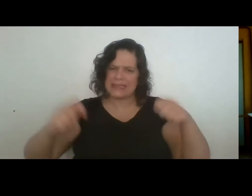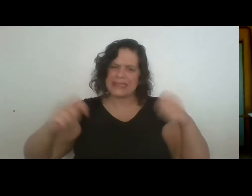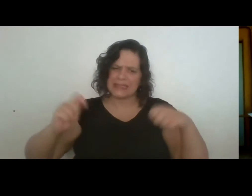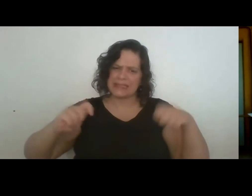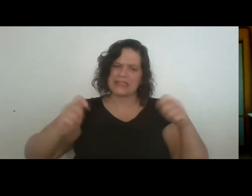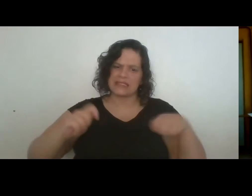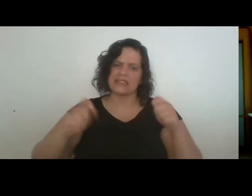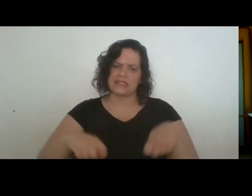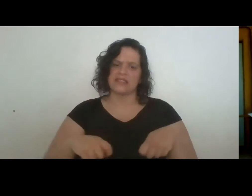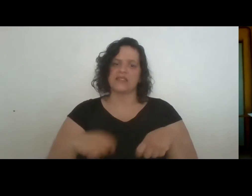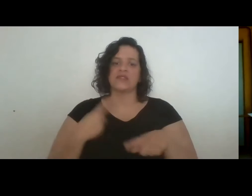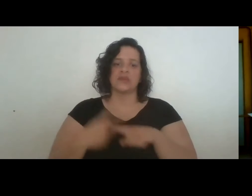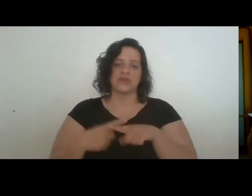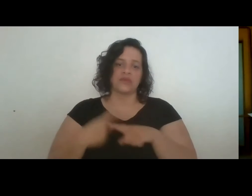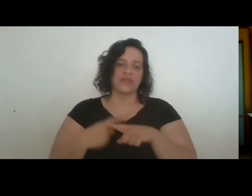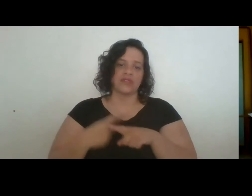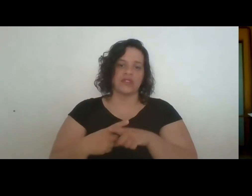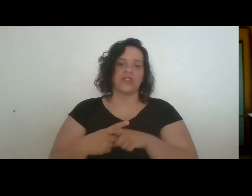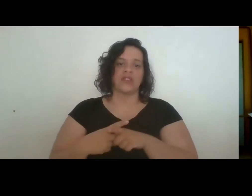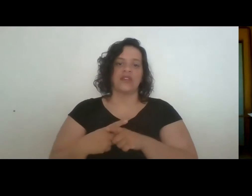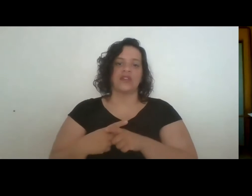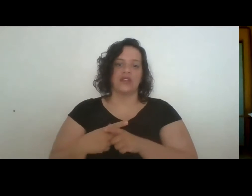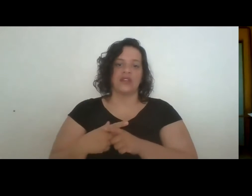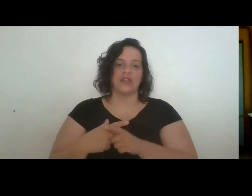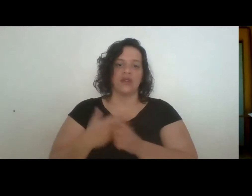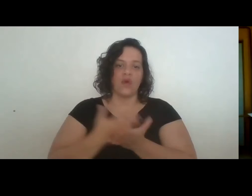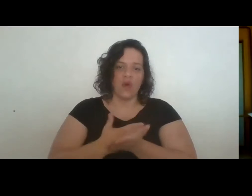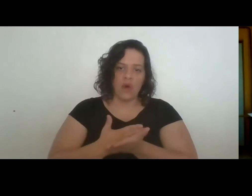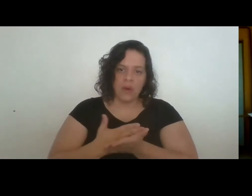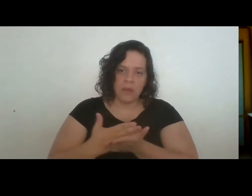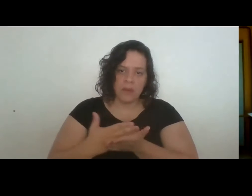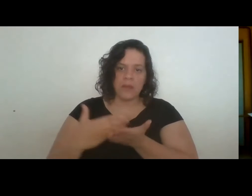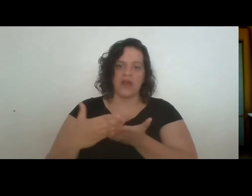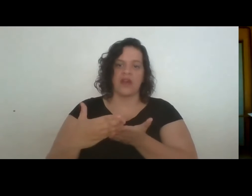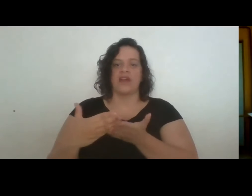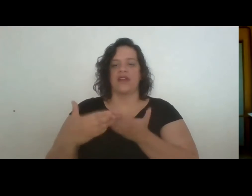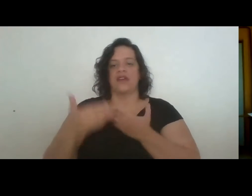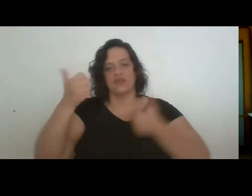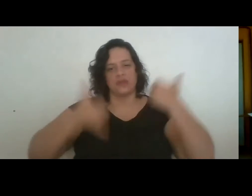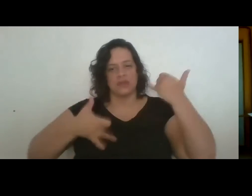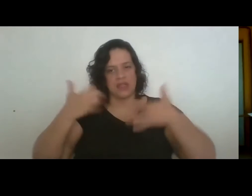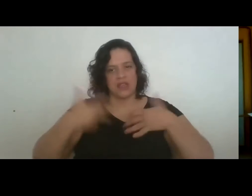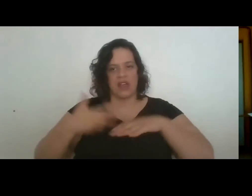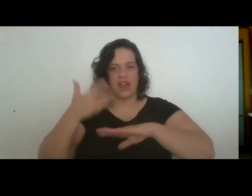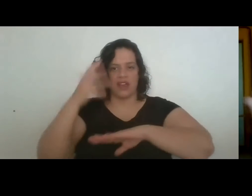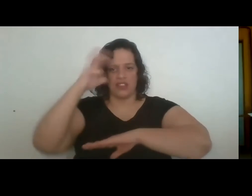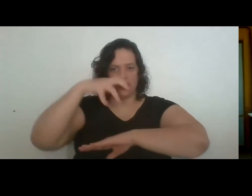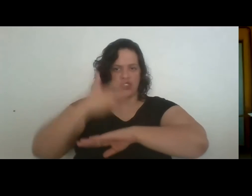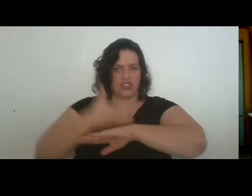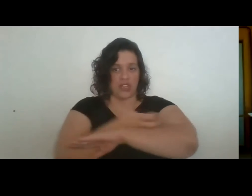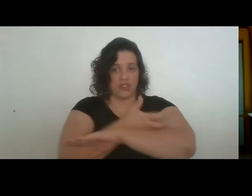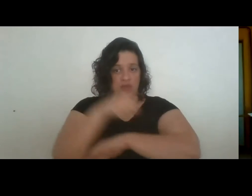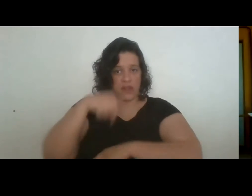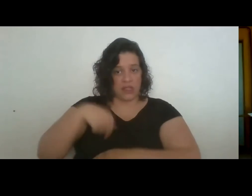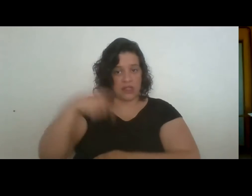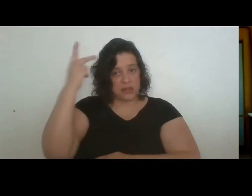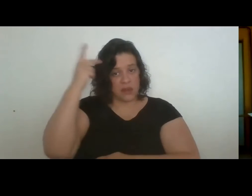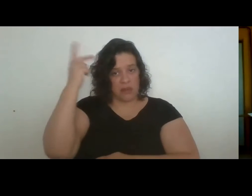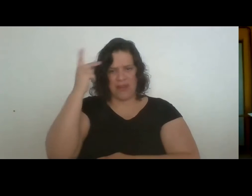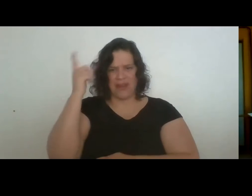um primeiro momento, ou pelo menos nos primeiros momentos que a gente começou a falar de jardim de chuva na cidade, tinha muita